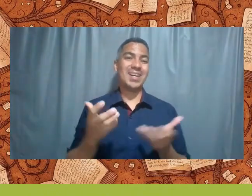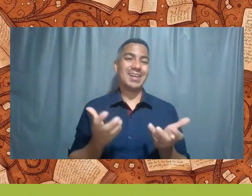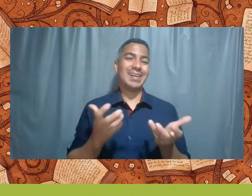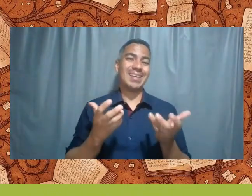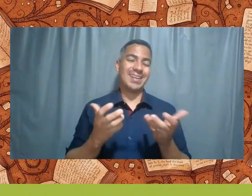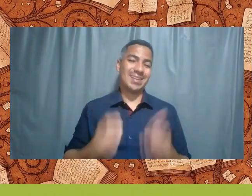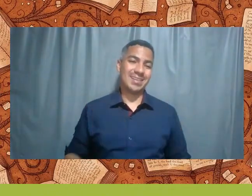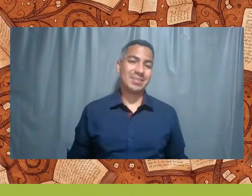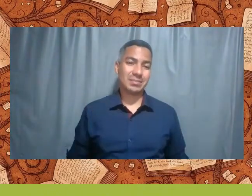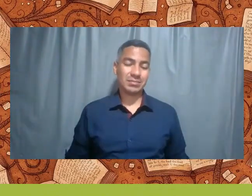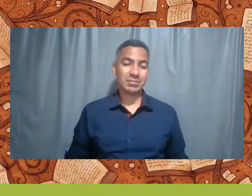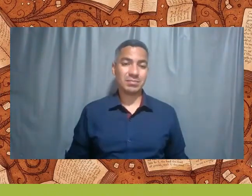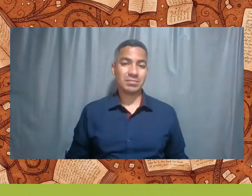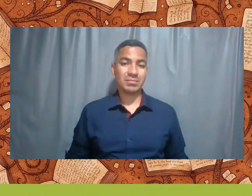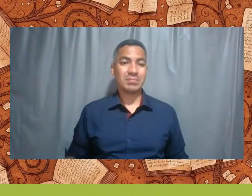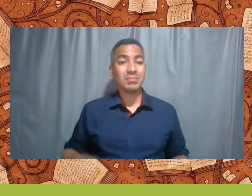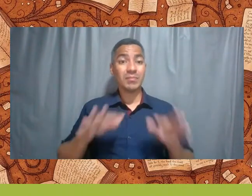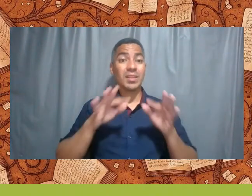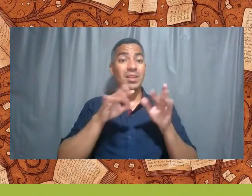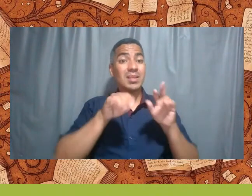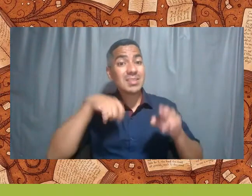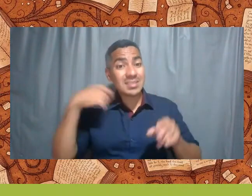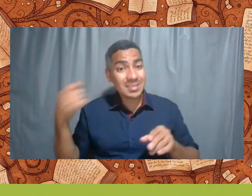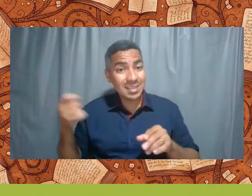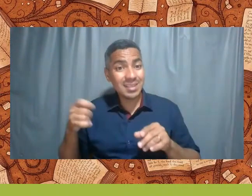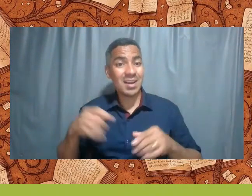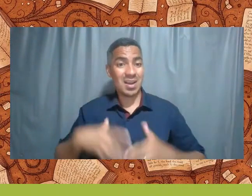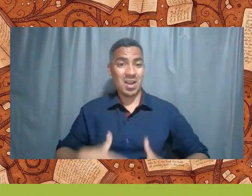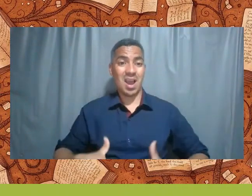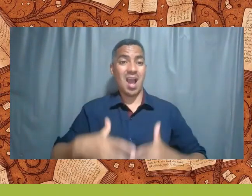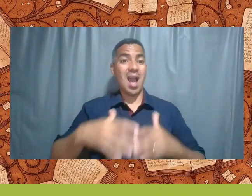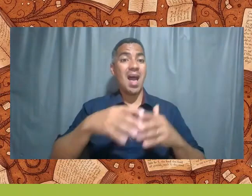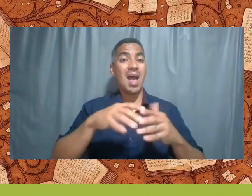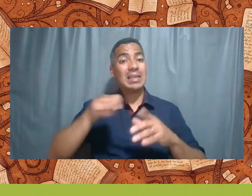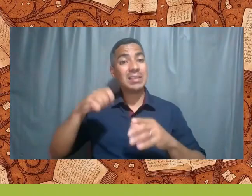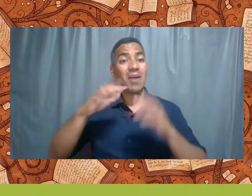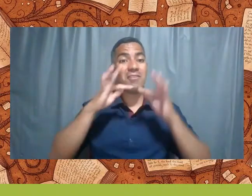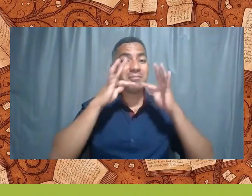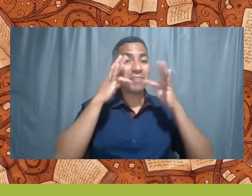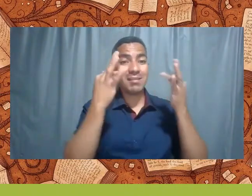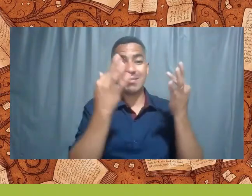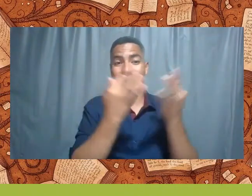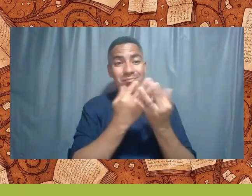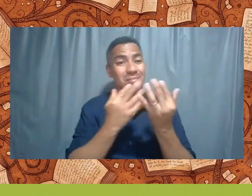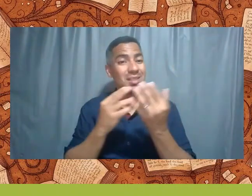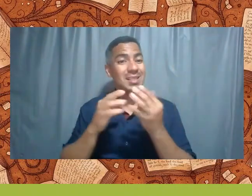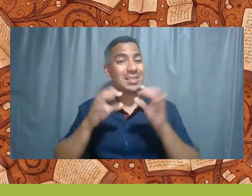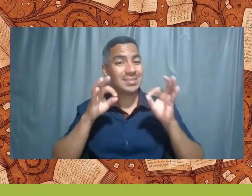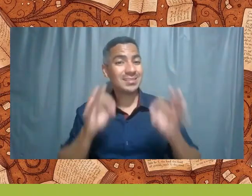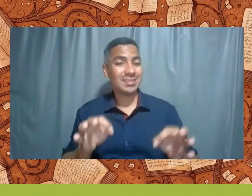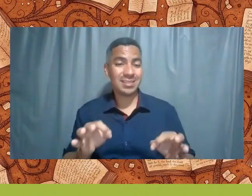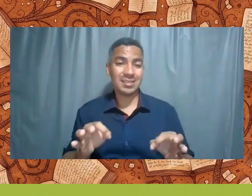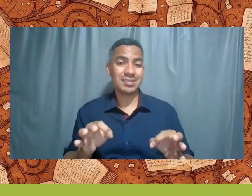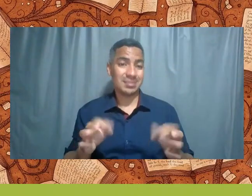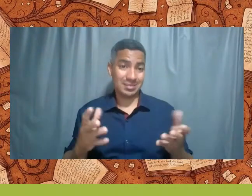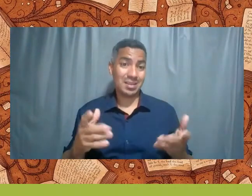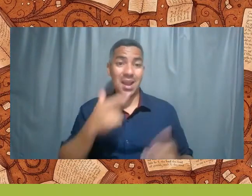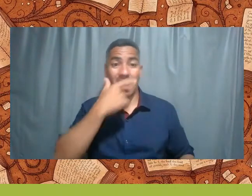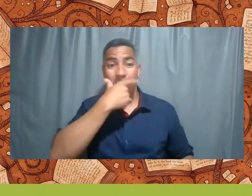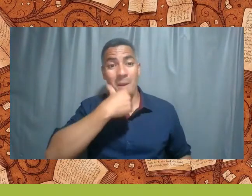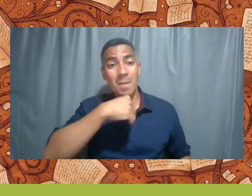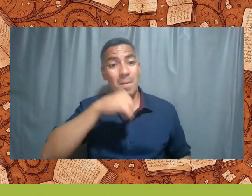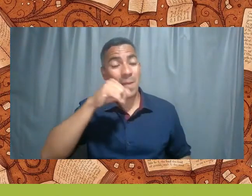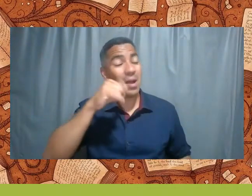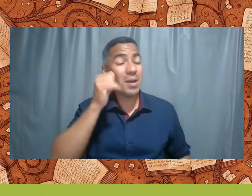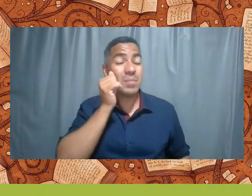né, como sendo um lugar sagrado, né, e que a mulher era fundamentalmente mãe, né. Então, a